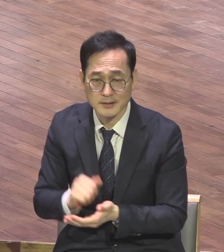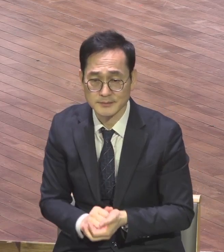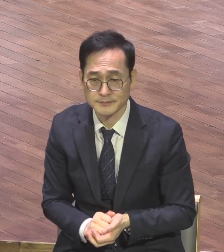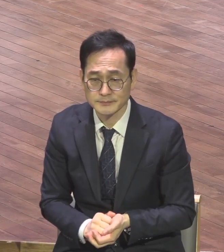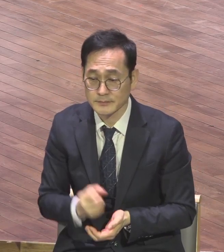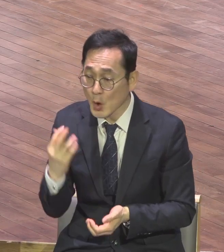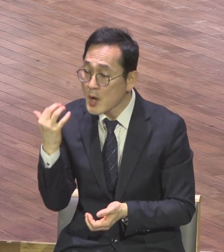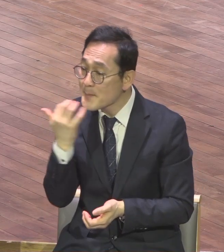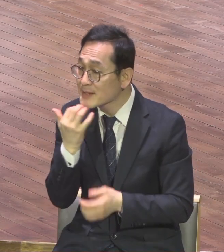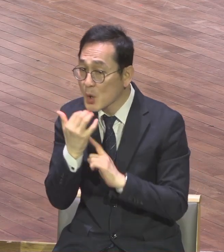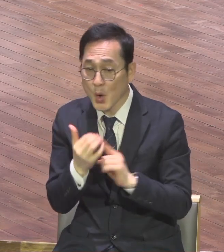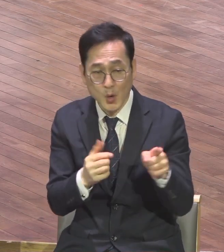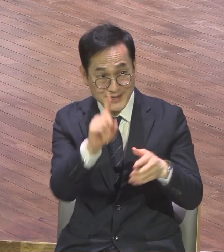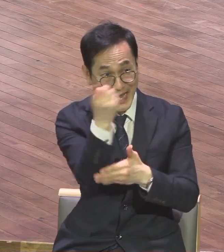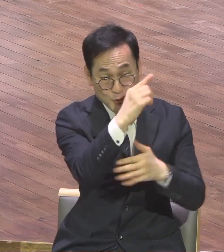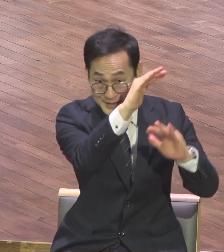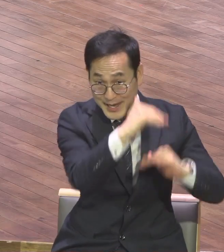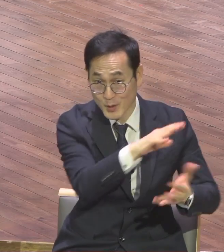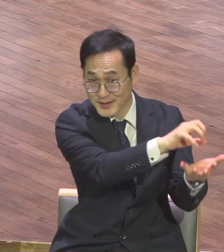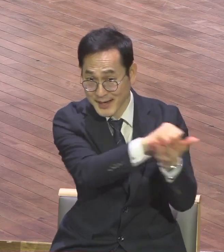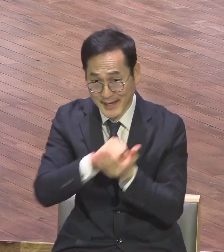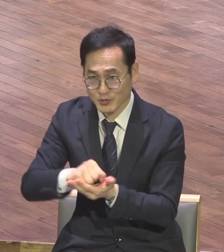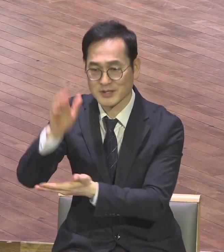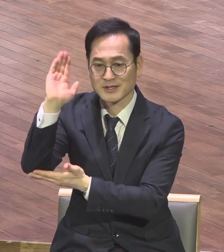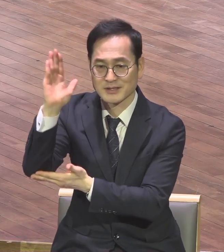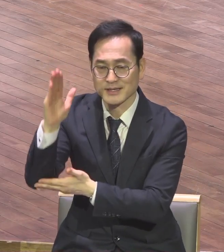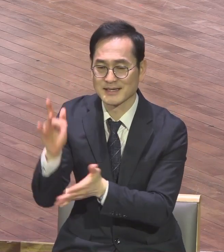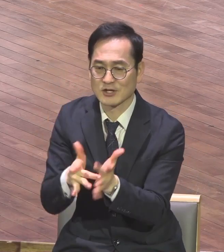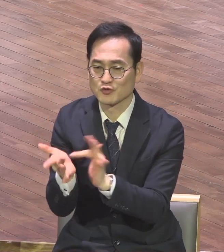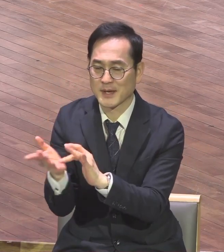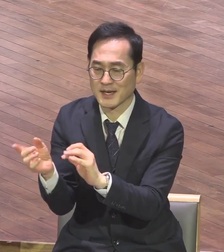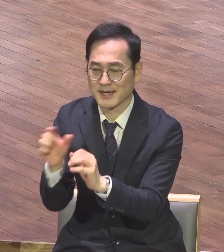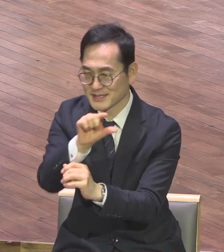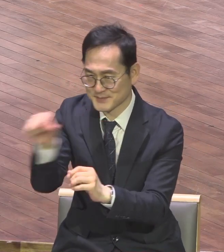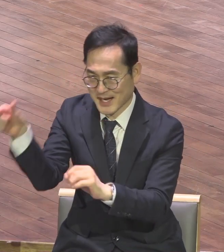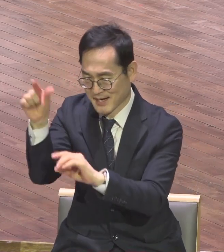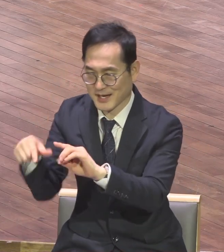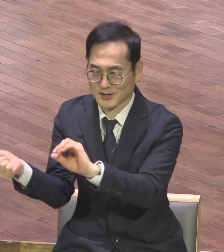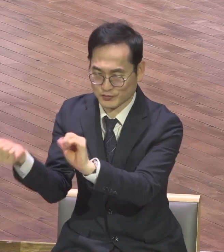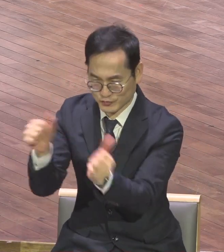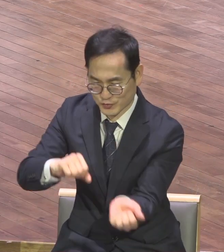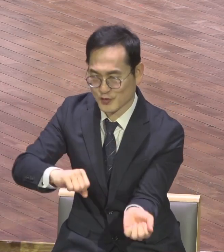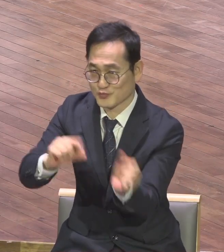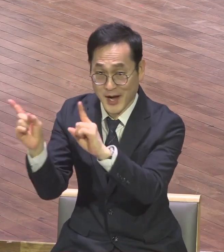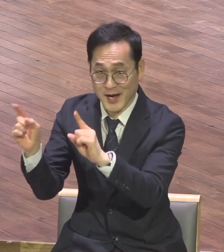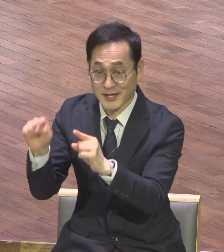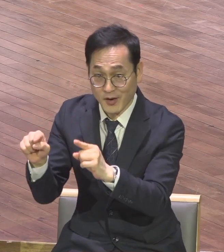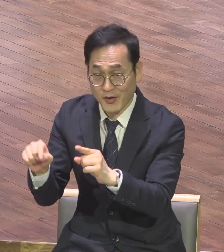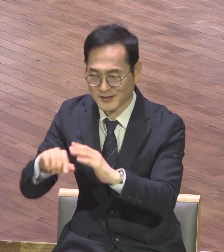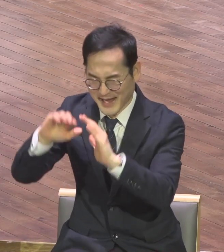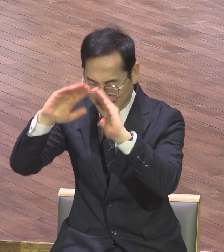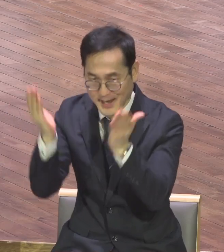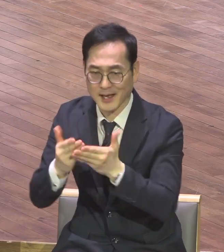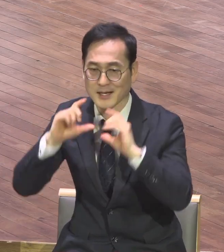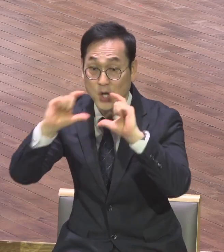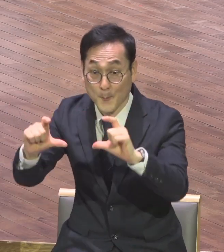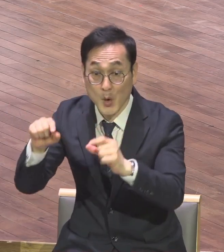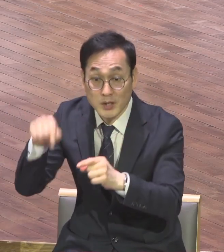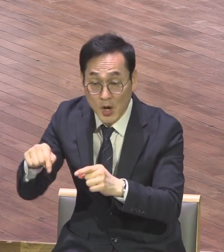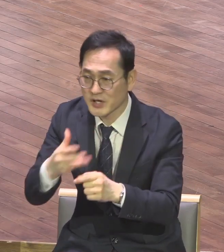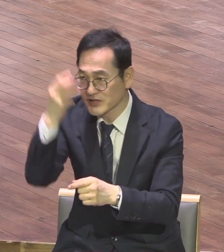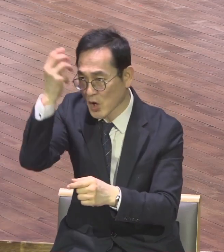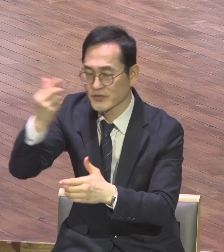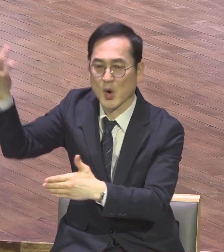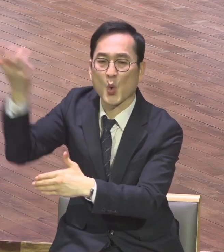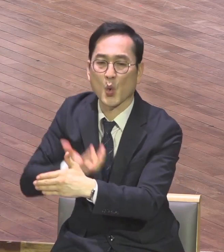구약 말씀 인용해서 예수 그리스도의 십자가와 부활을 선포한 것도 전부 다 성령의 역사였다.